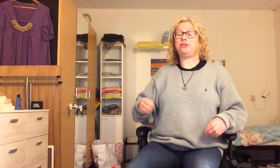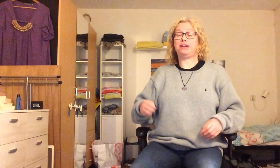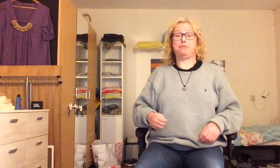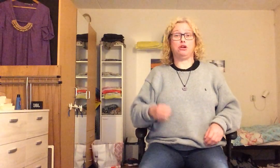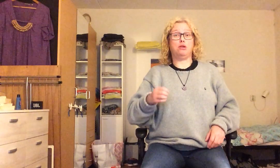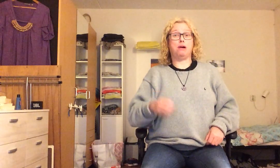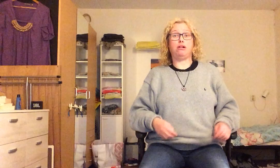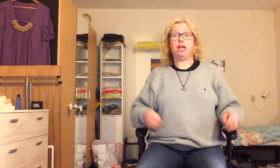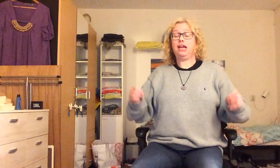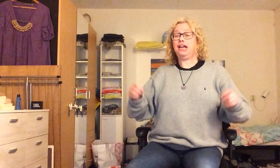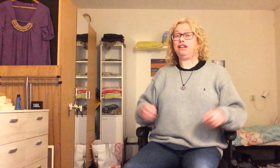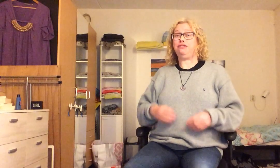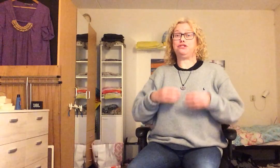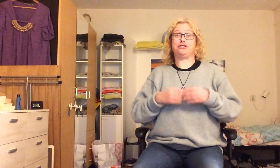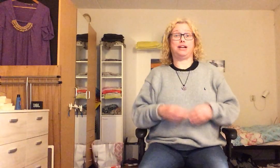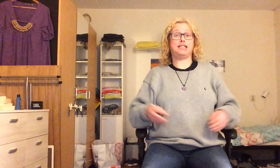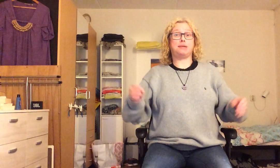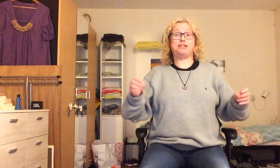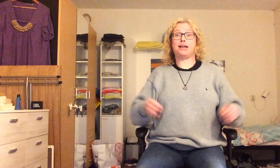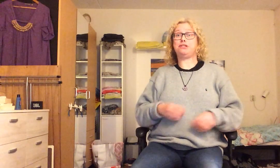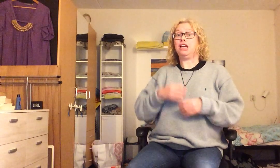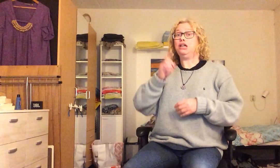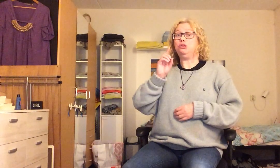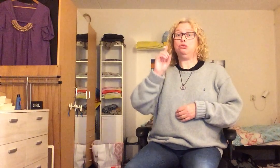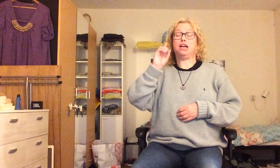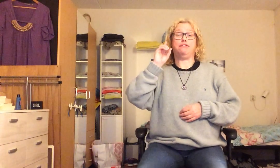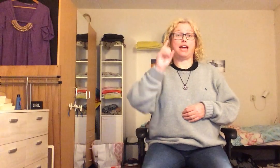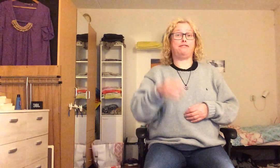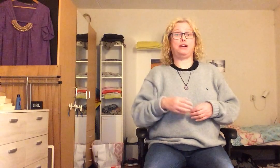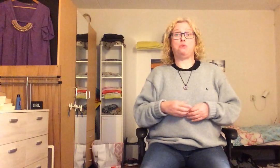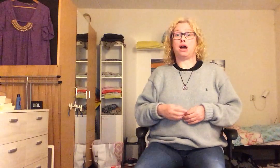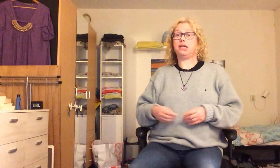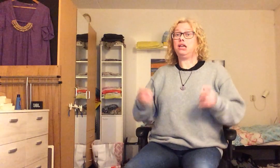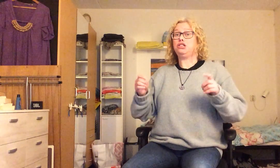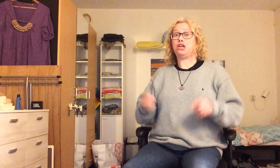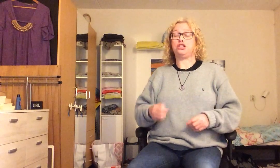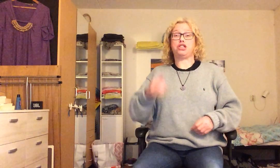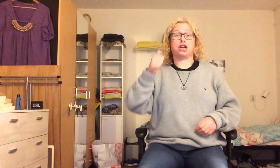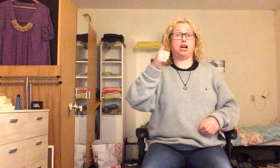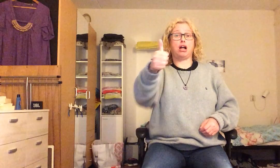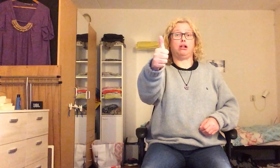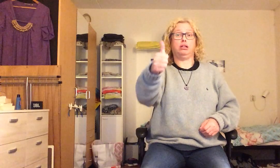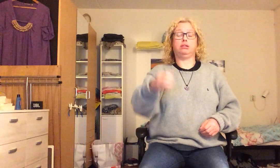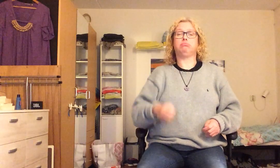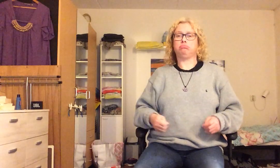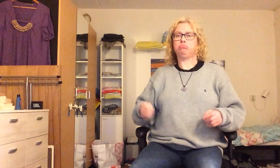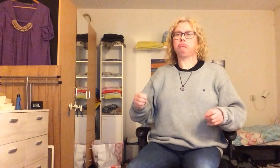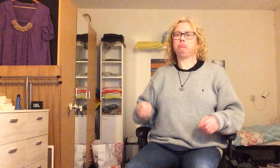Then you won't. It feels great sometimes. Give everyone this, oh, yeah.